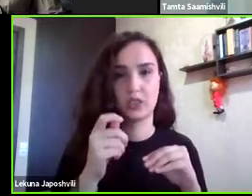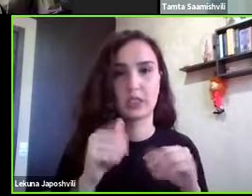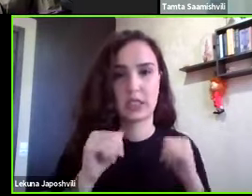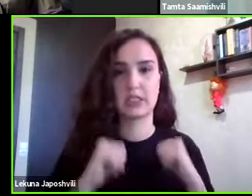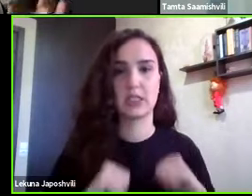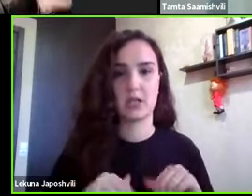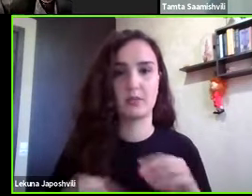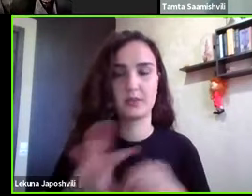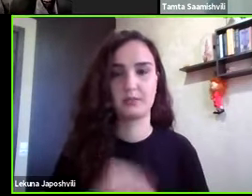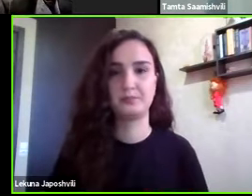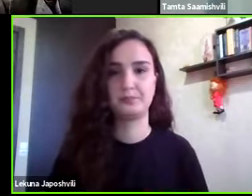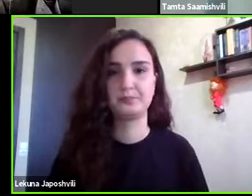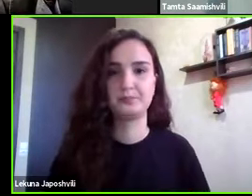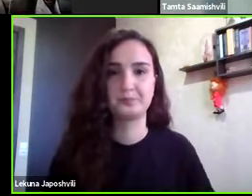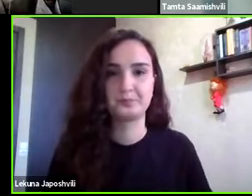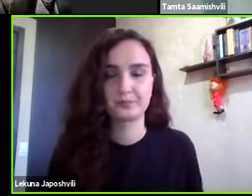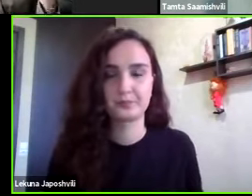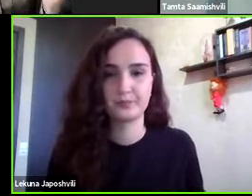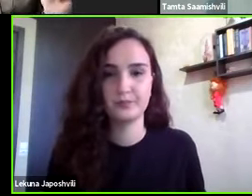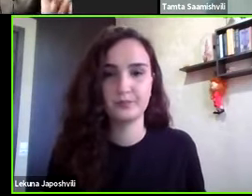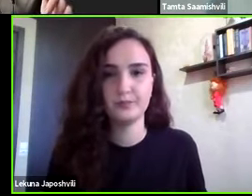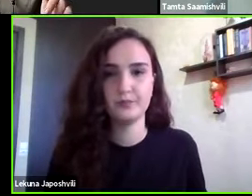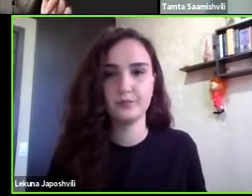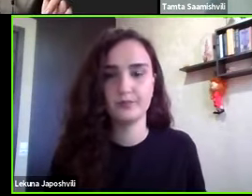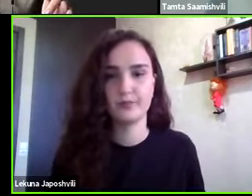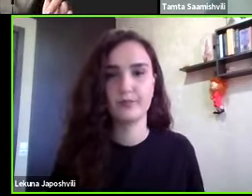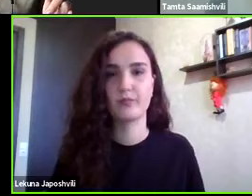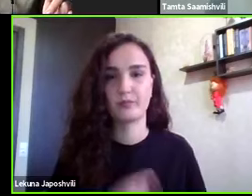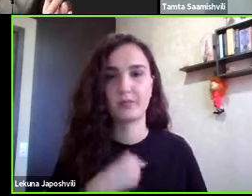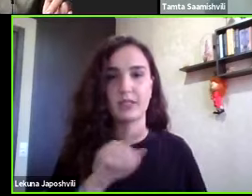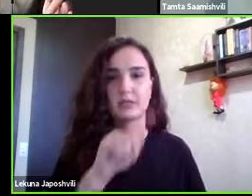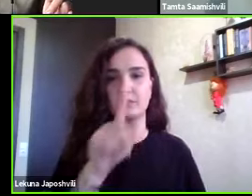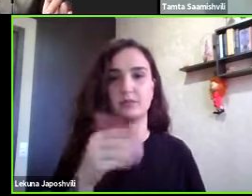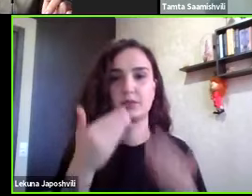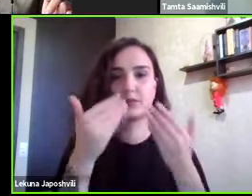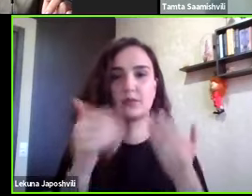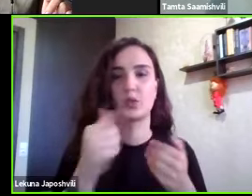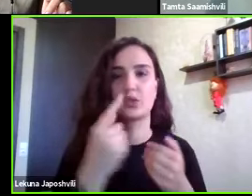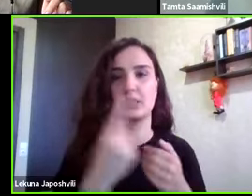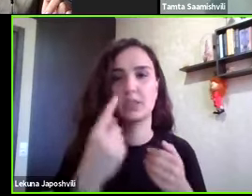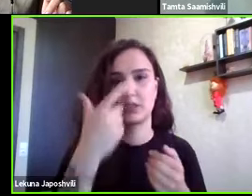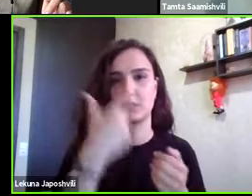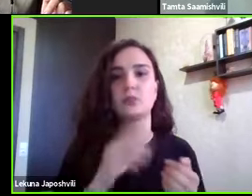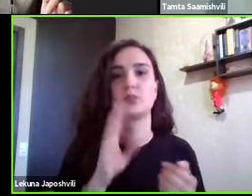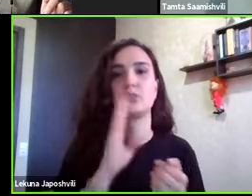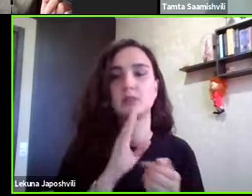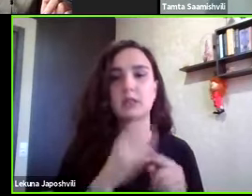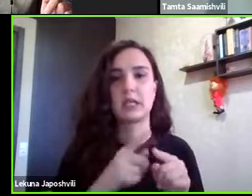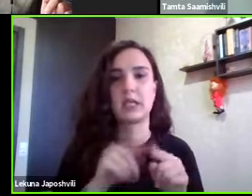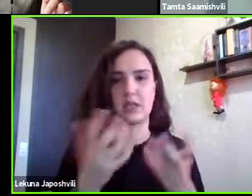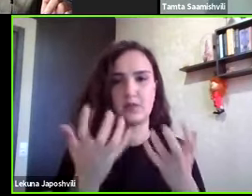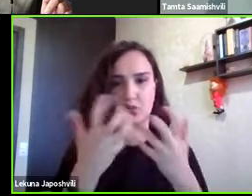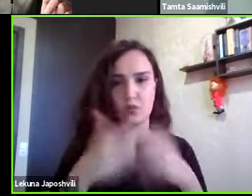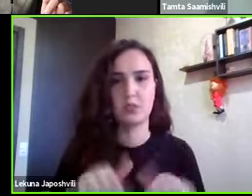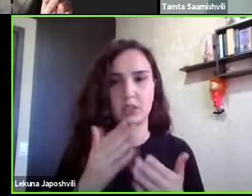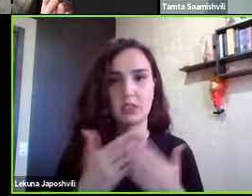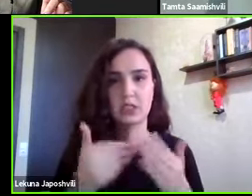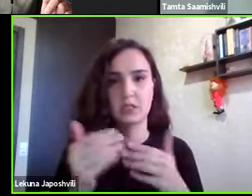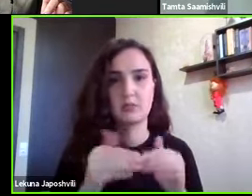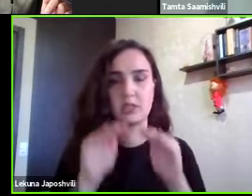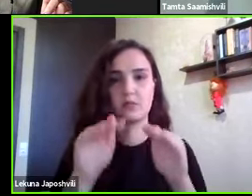ხო? შეიძლება მე მკითხავთ, როგორც ერთ-ერთი რიგითი მშობელი, ან ეს მოწყობილობა არის თუ არა